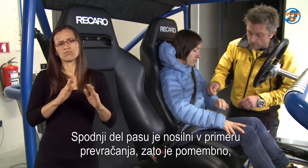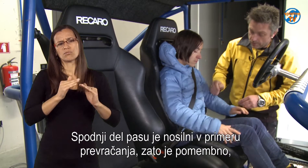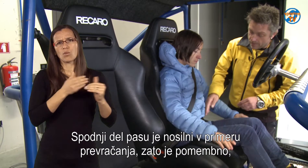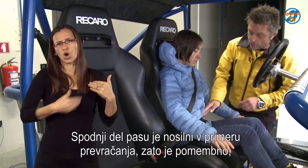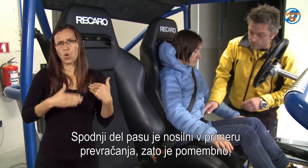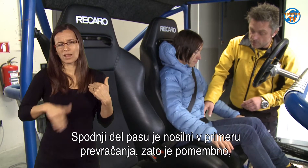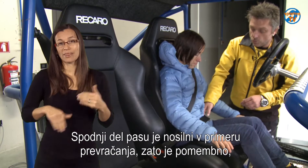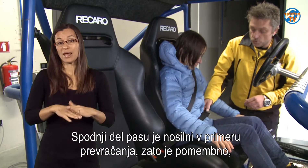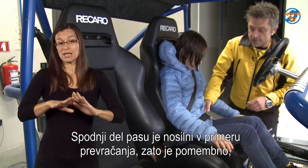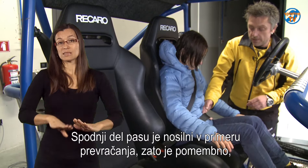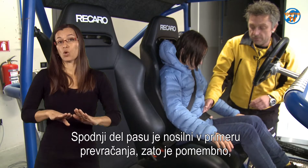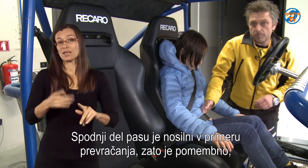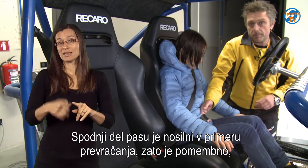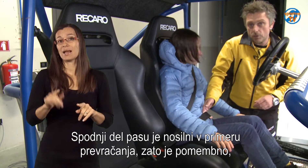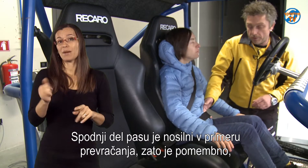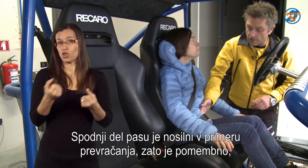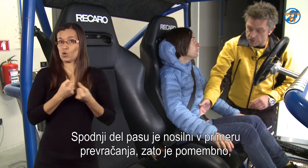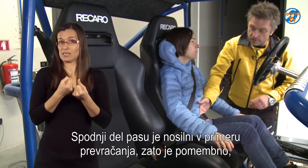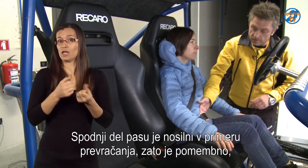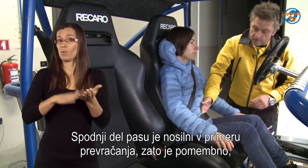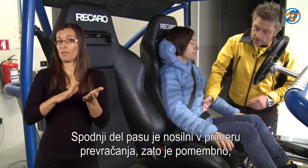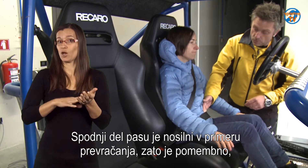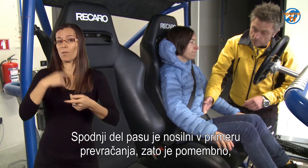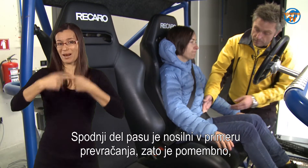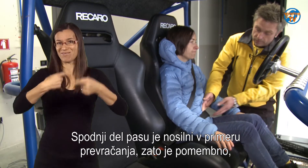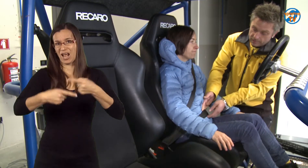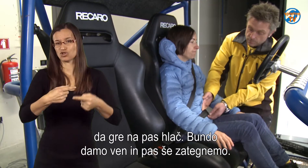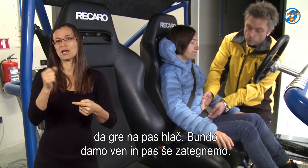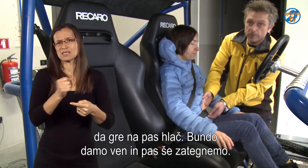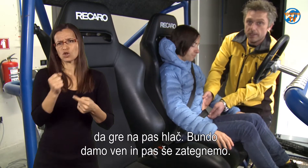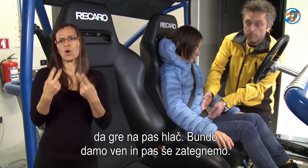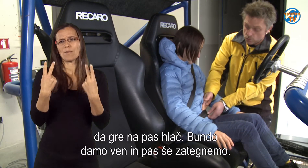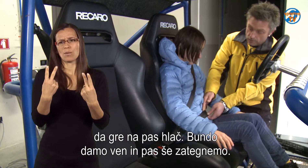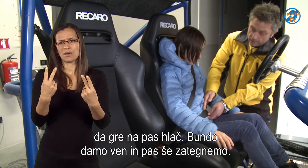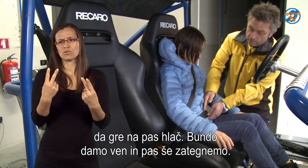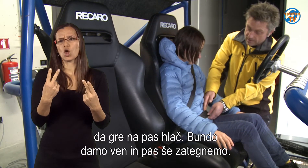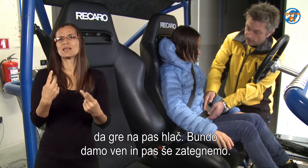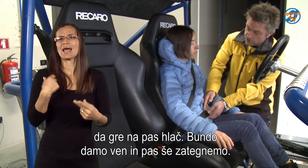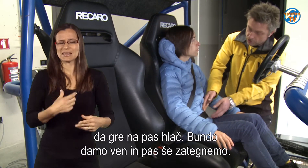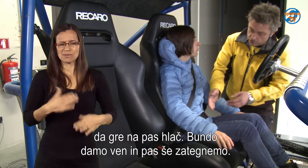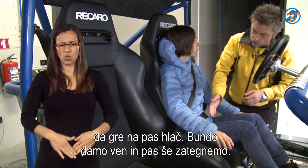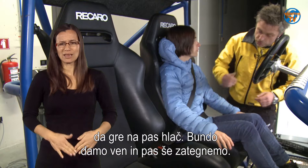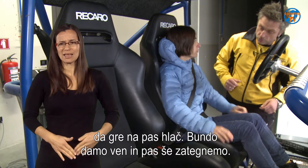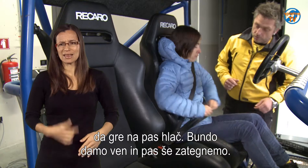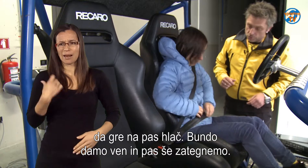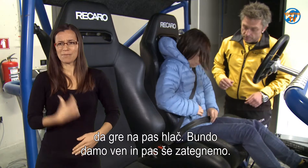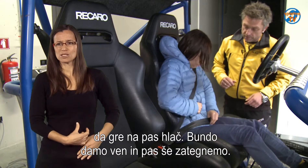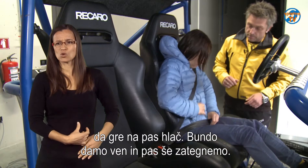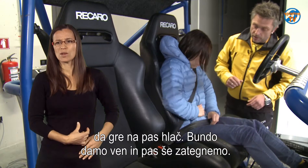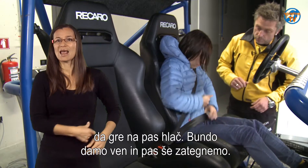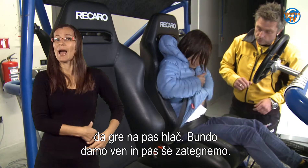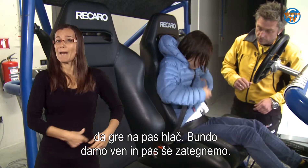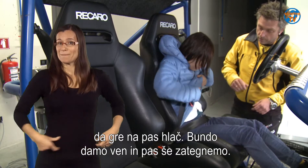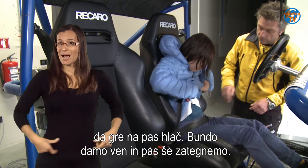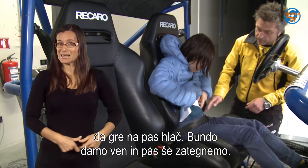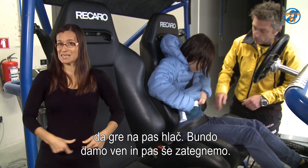pasu je pa v bistvu nosilni v primeru prevračanja, zato je pomembno, da gre spodnji del pasu na pas hlač, če hočete to poštimati, se